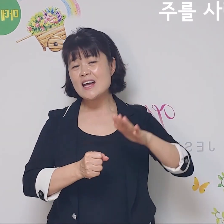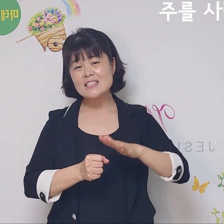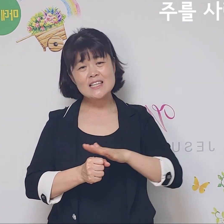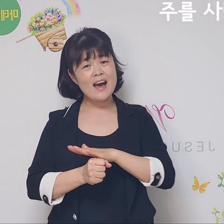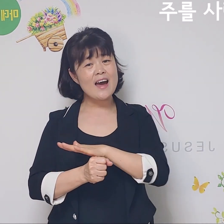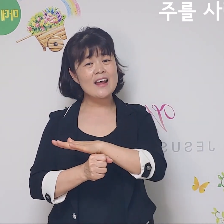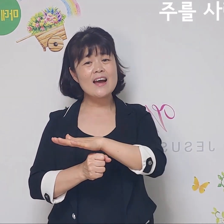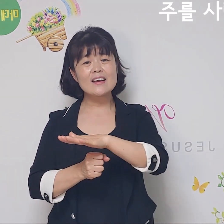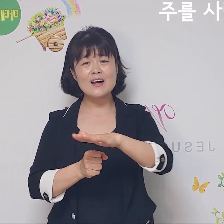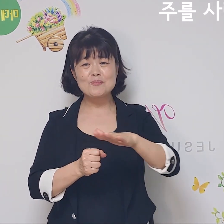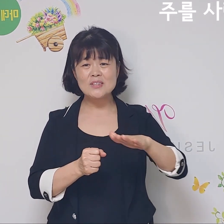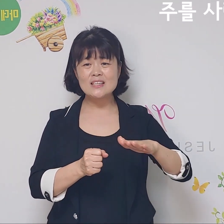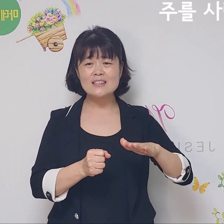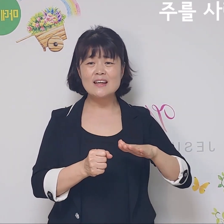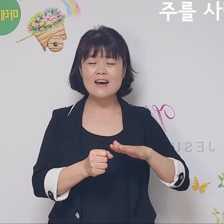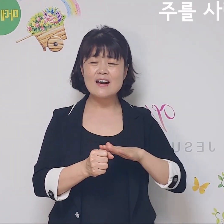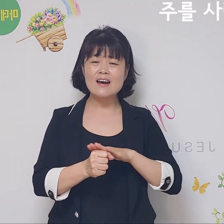주를 사랑합니다.